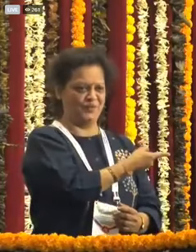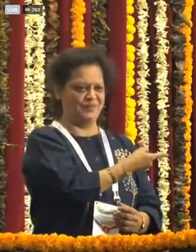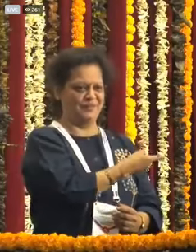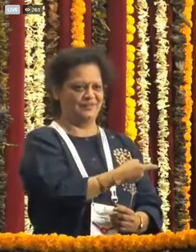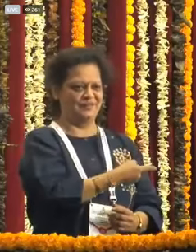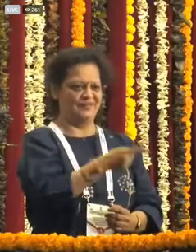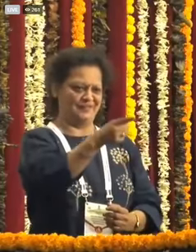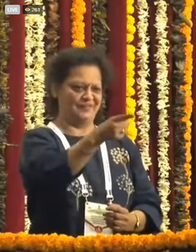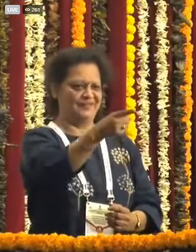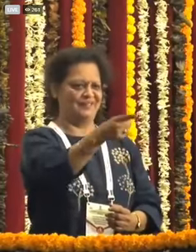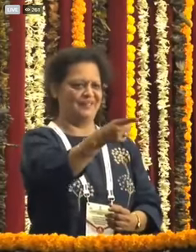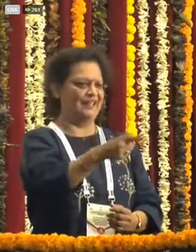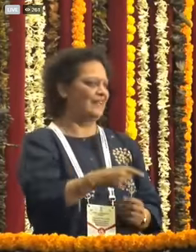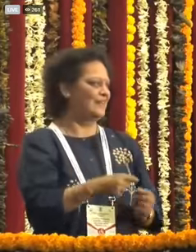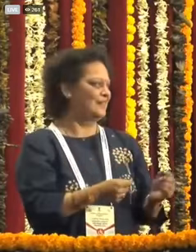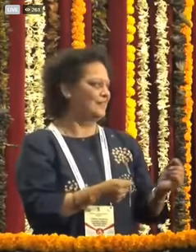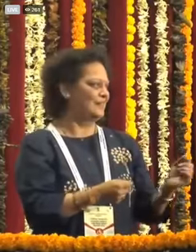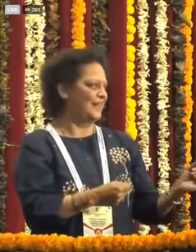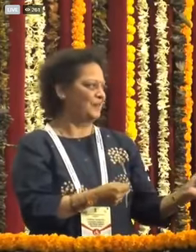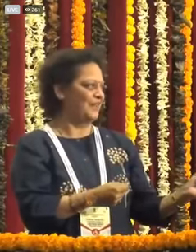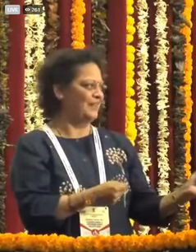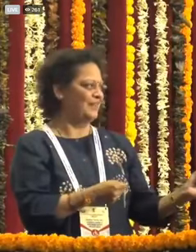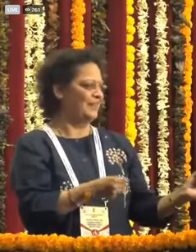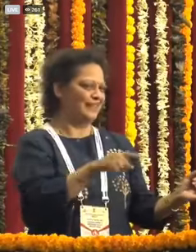होणार। यामध्ये मला वाटतं